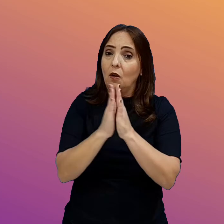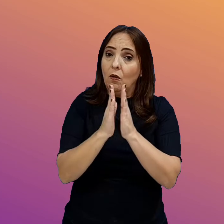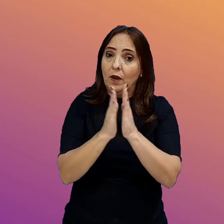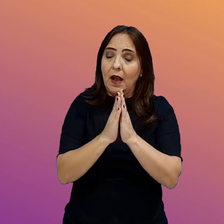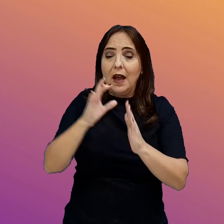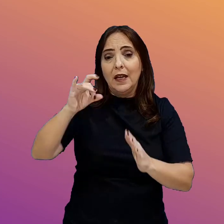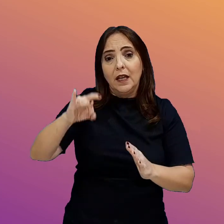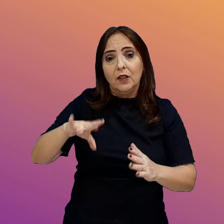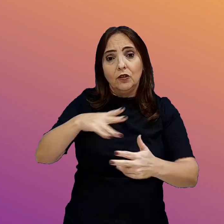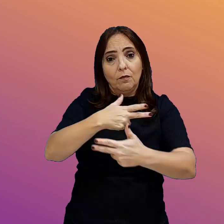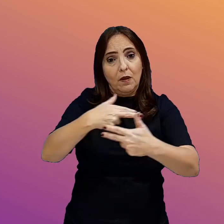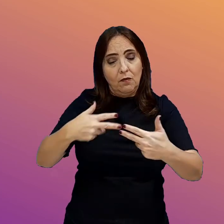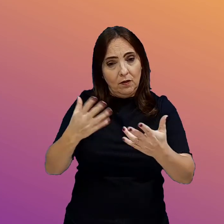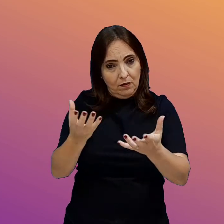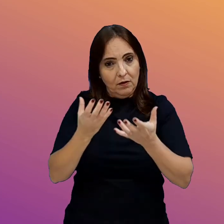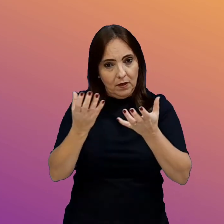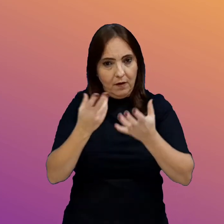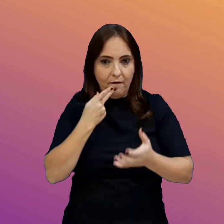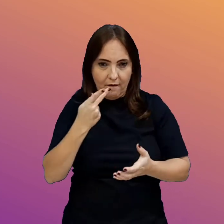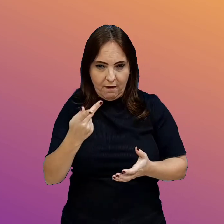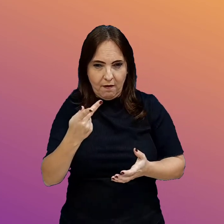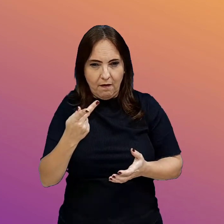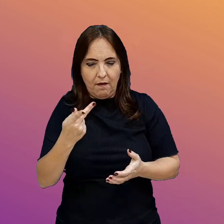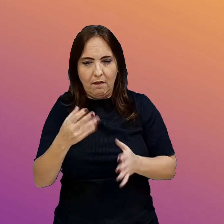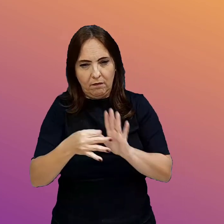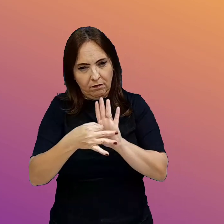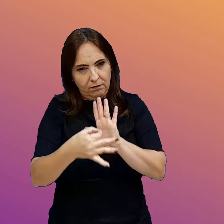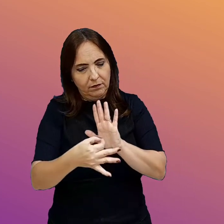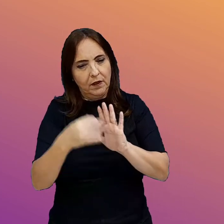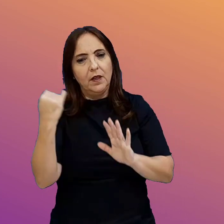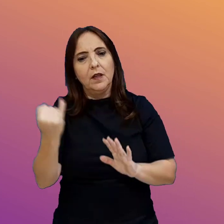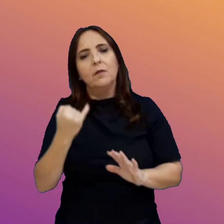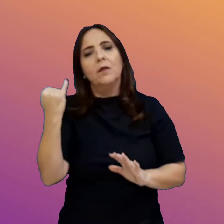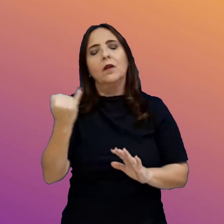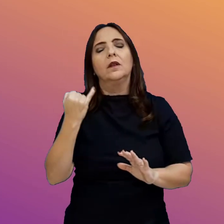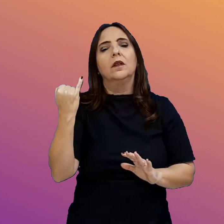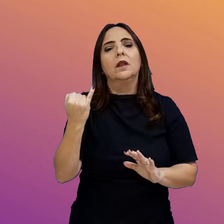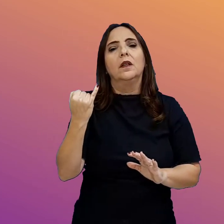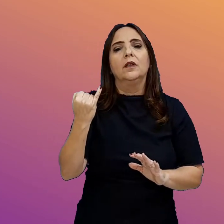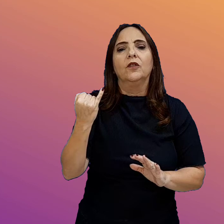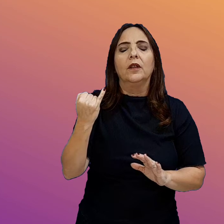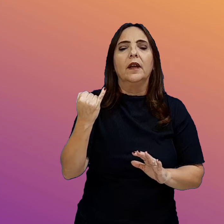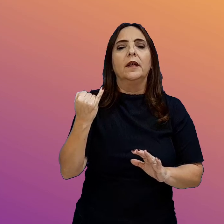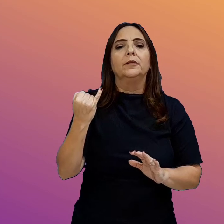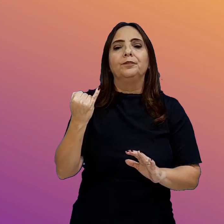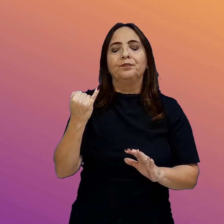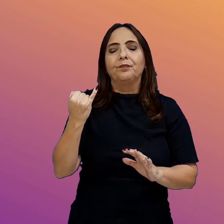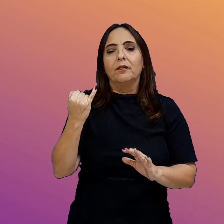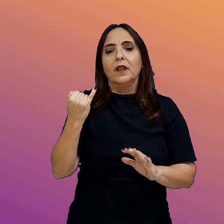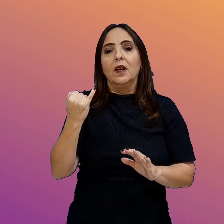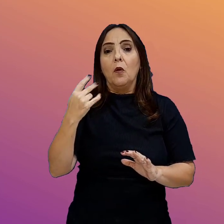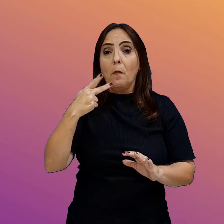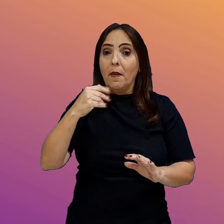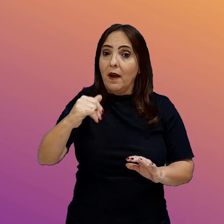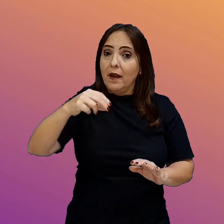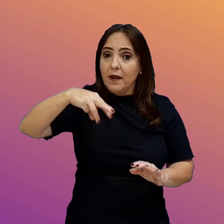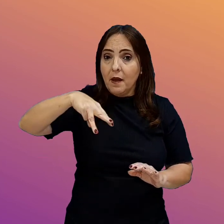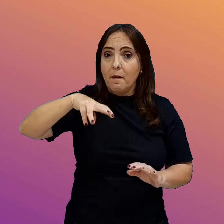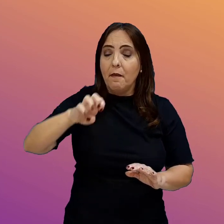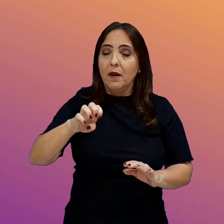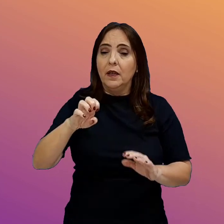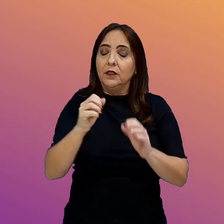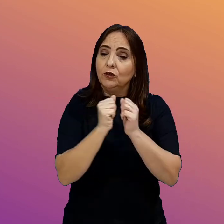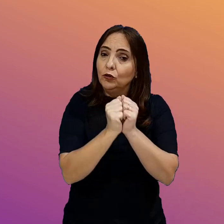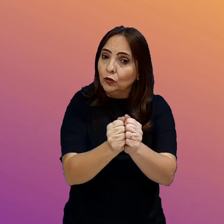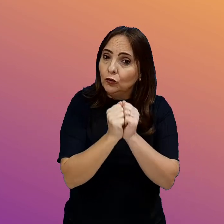a última coisa que eu queria comentar, que é tão importante quanto essa presença do pai, da mãe,